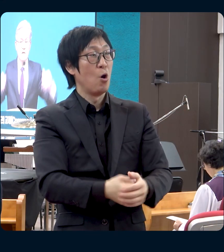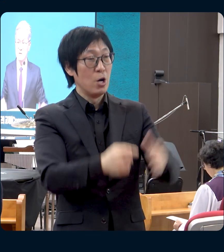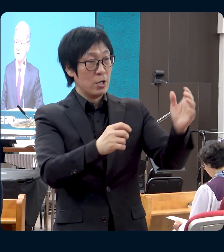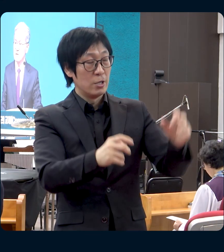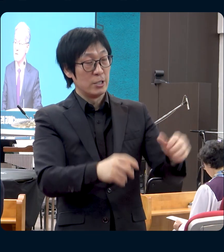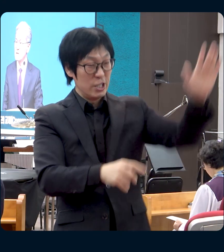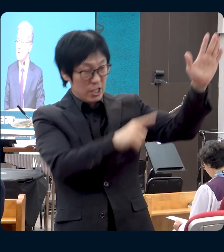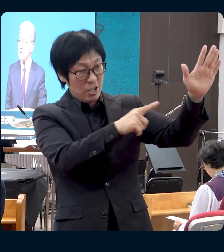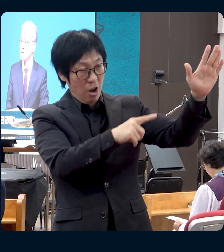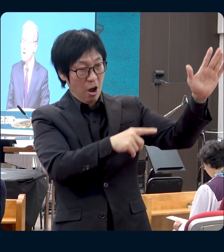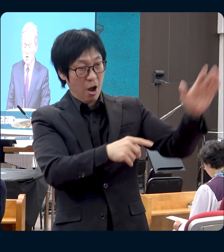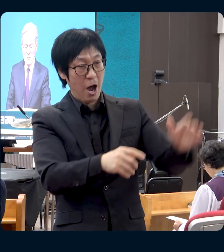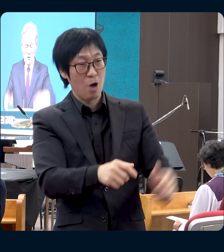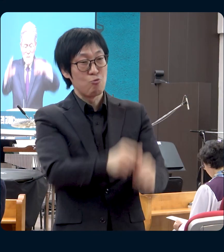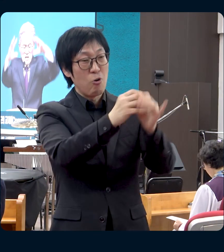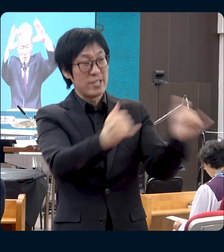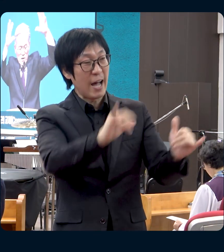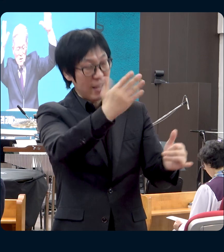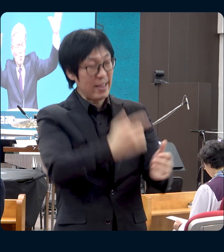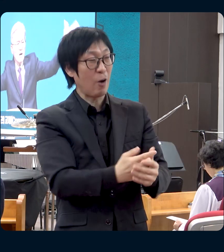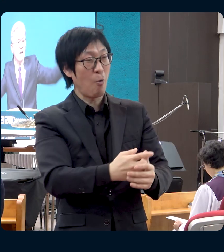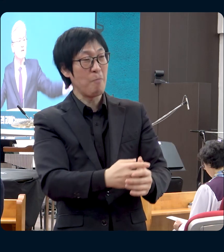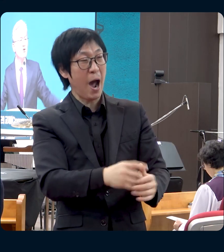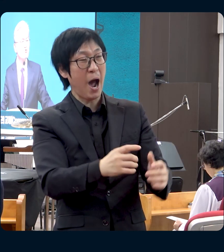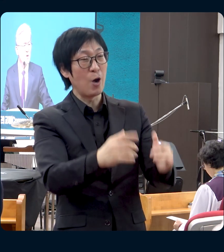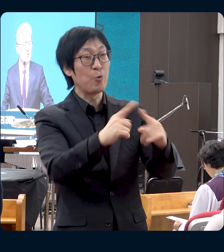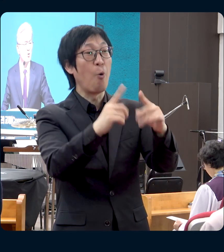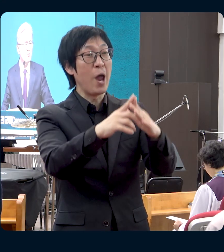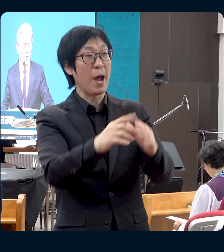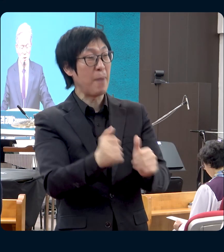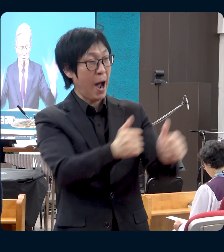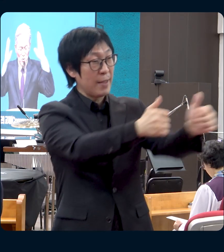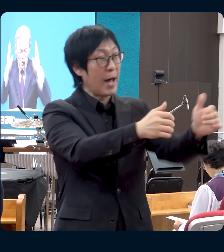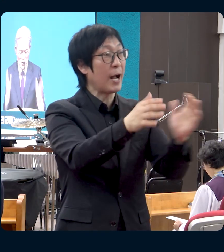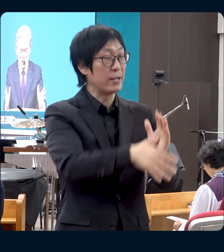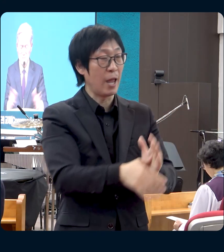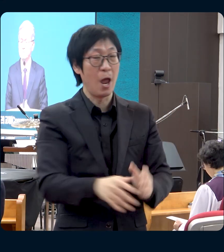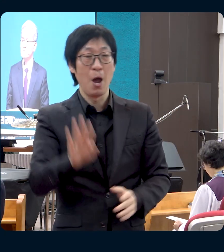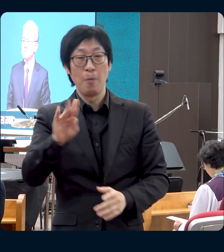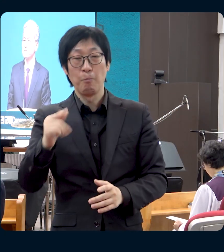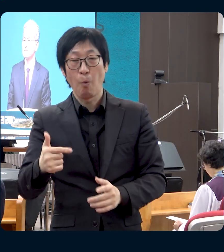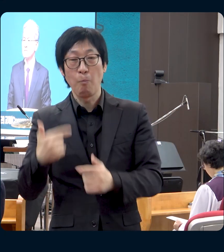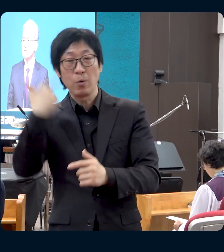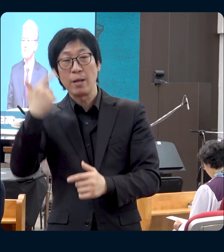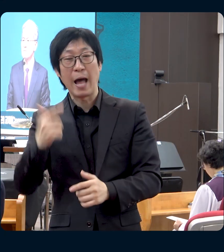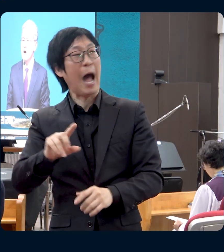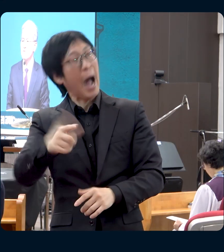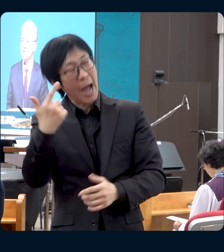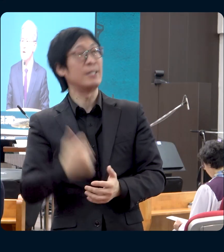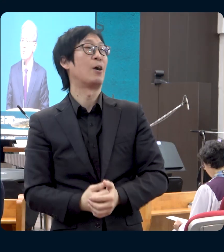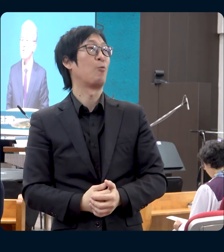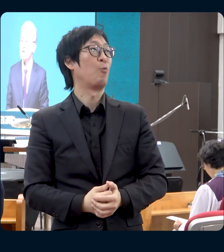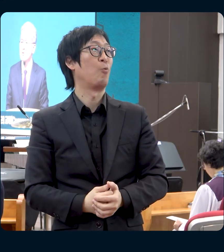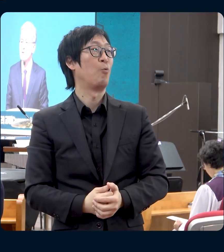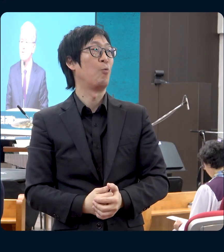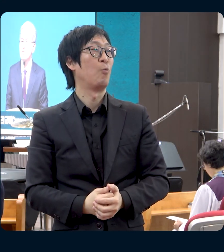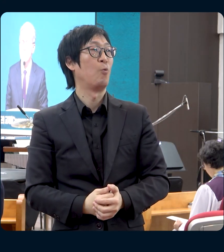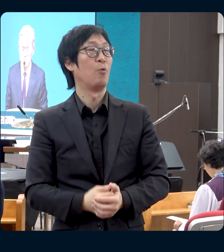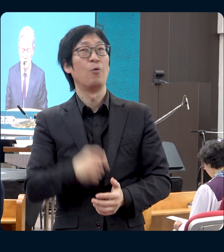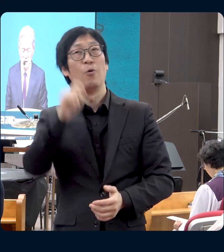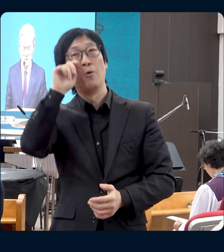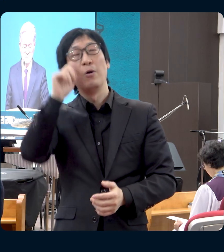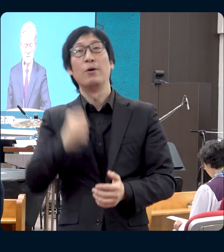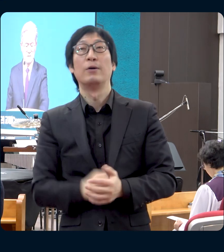구세주로까지 얘기했어요. 그러면서 막 그렇게 놀아나는 추한꼴을 보일 때도 여전히 바뀌지 않고